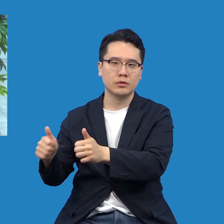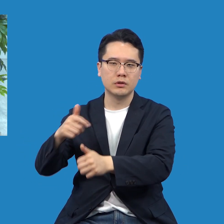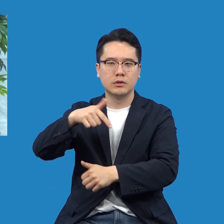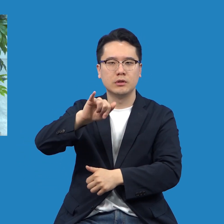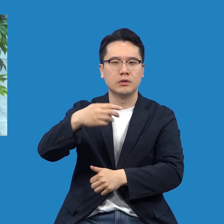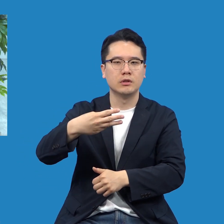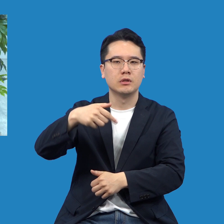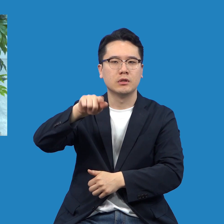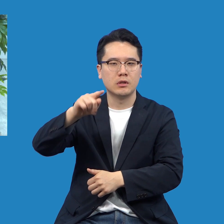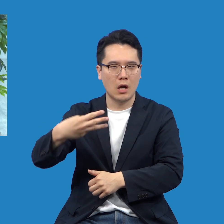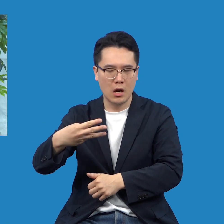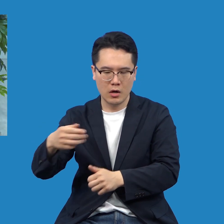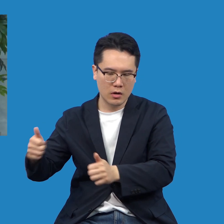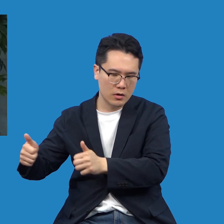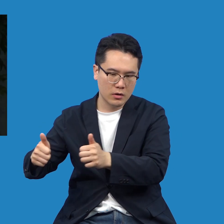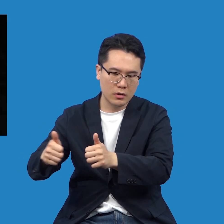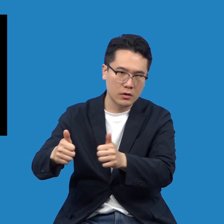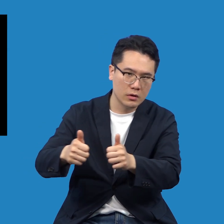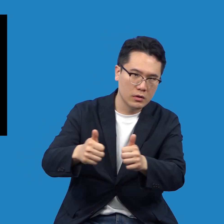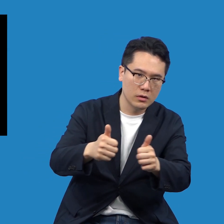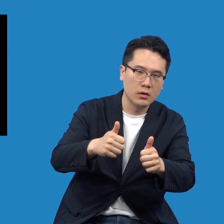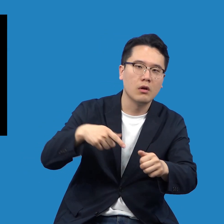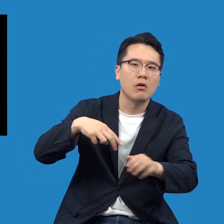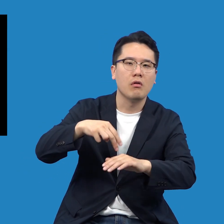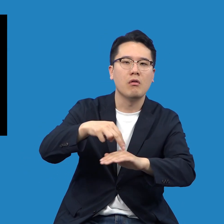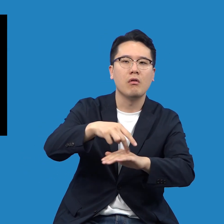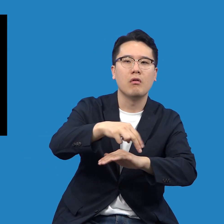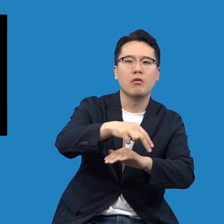걷고 있었습니다. 한번 지도를 보실까요?